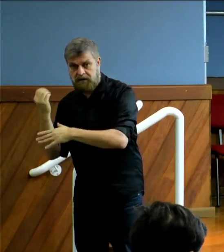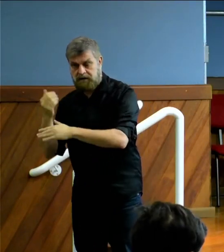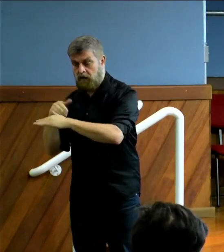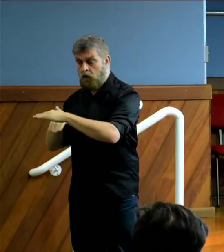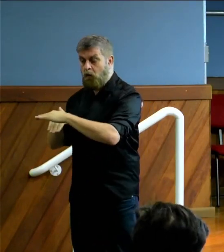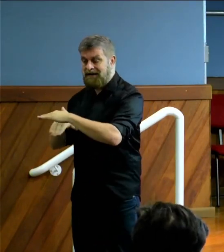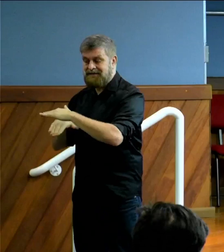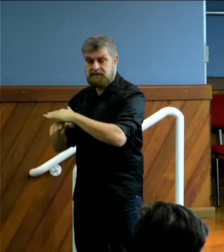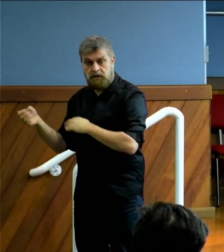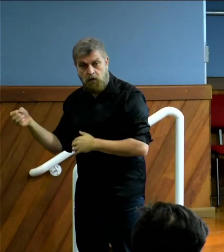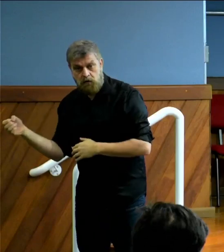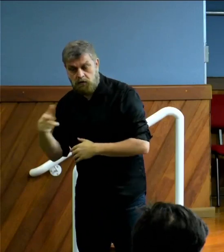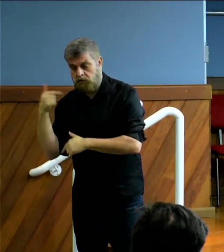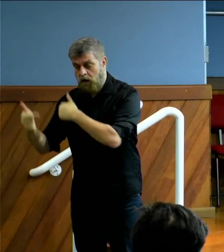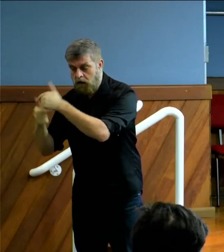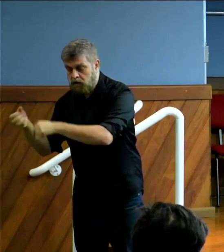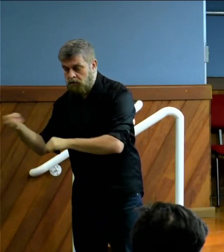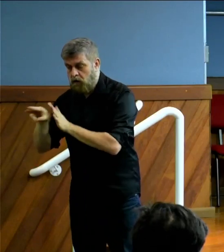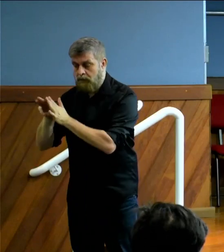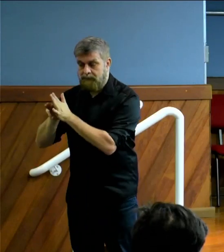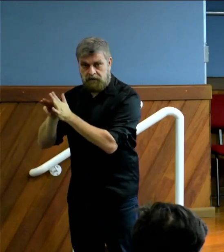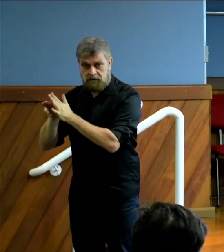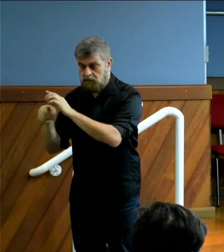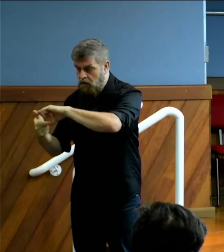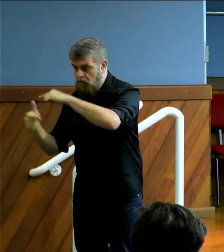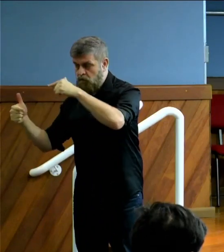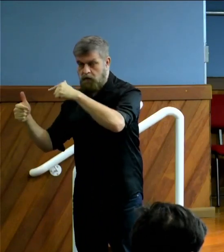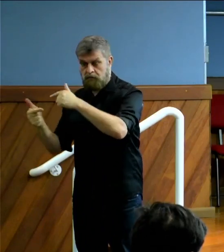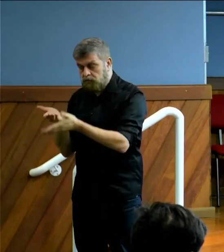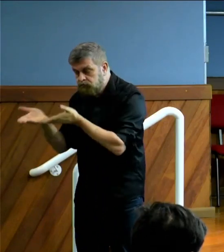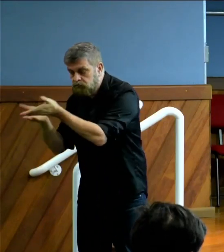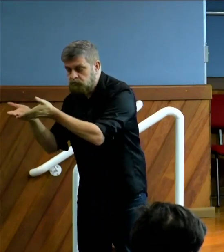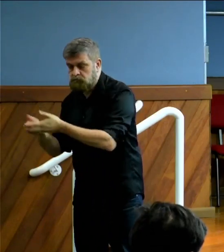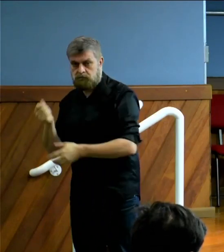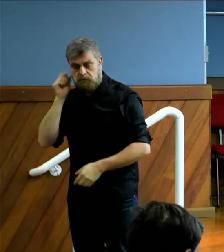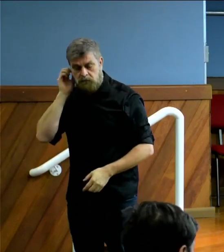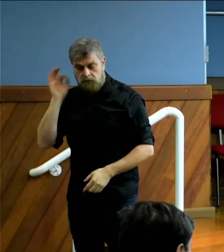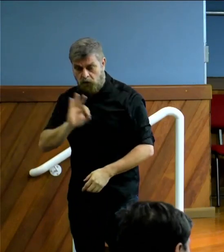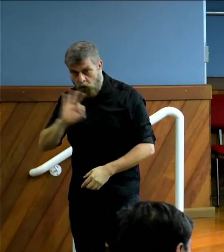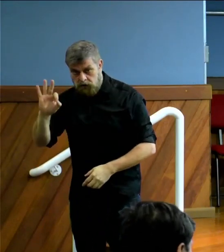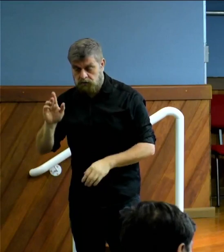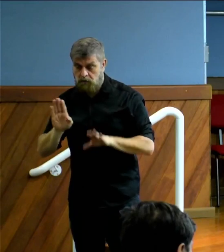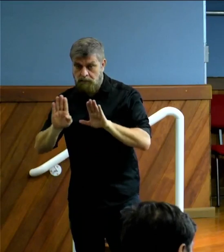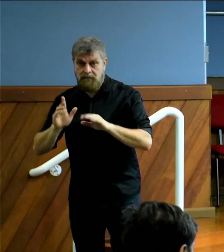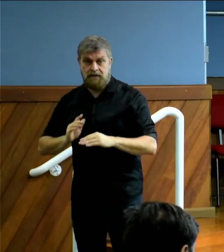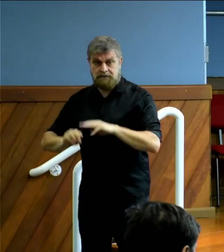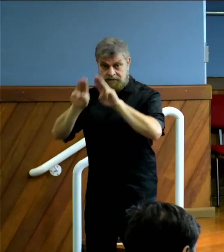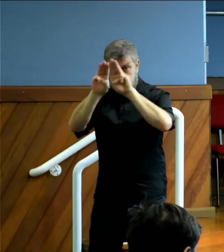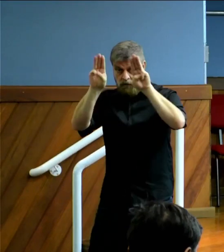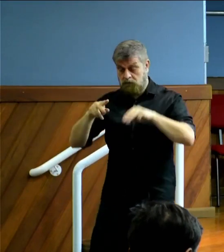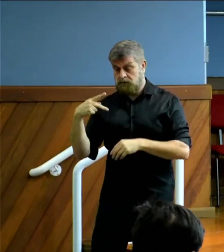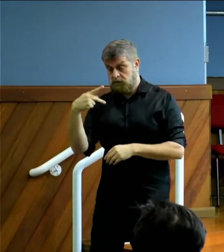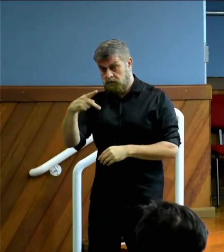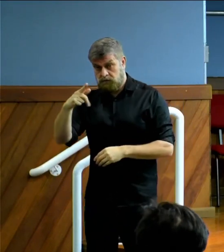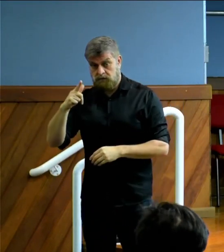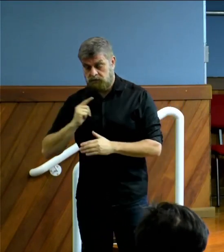novo, com um trabalho novo, com uma metodologia nova de tratamento? Beleza. Então, mas assim, uma coisa é o seu museu, vamos